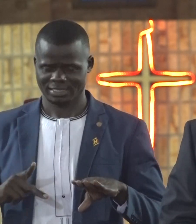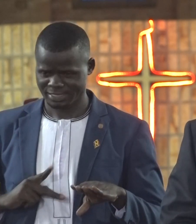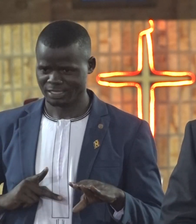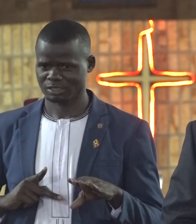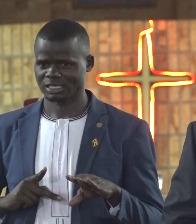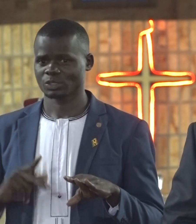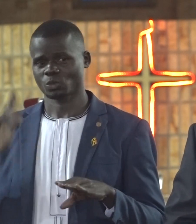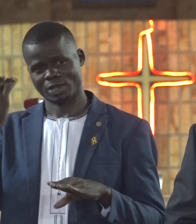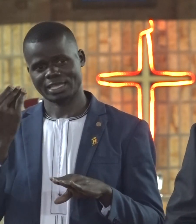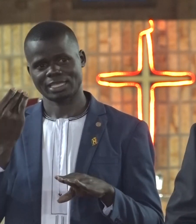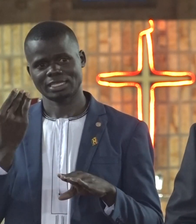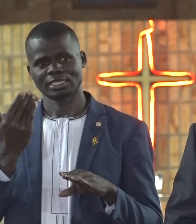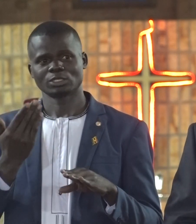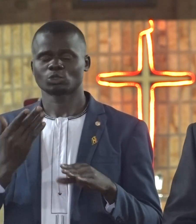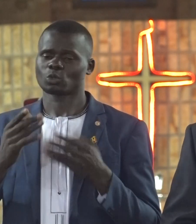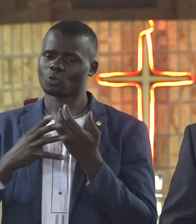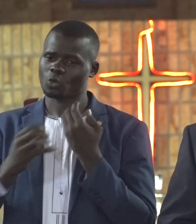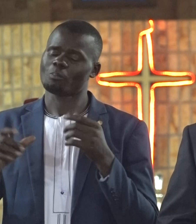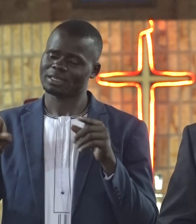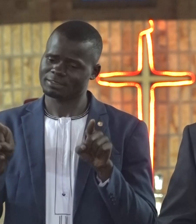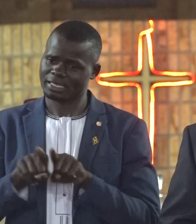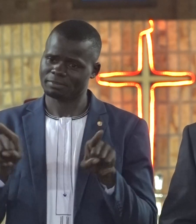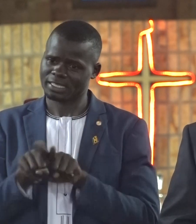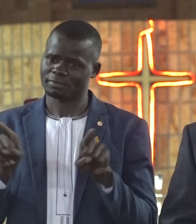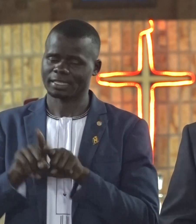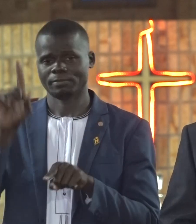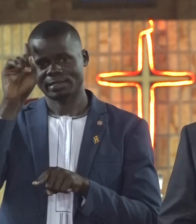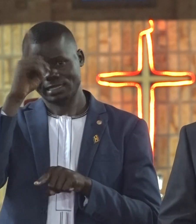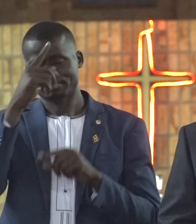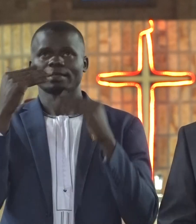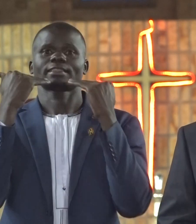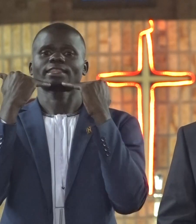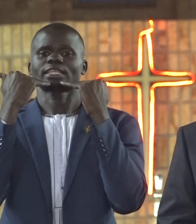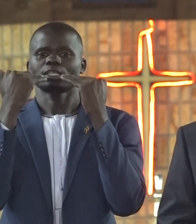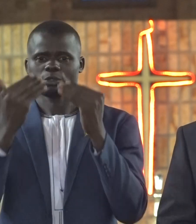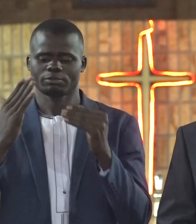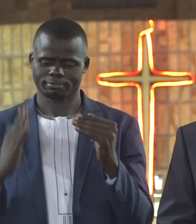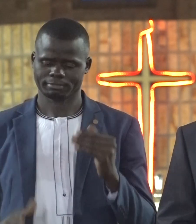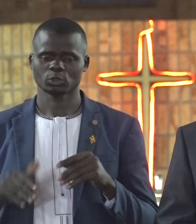okutambulira mu buufu bw'empologoma. Mwebale nnyo, mwebalire ddala.